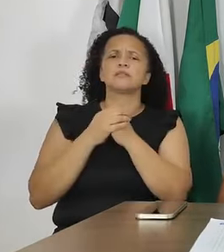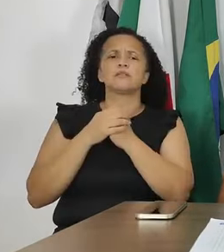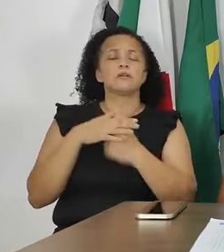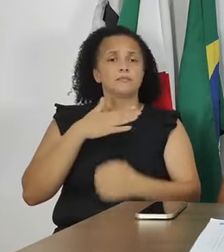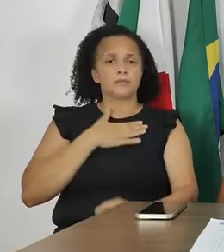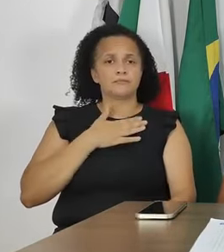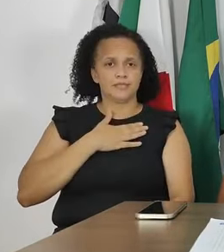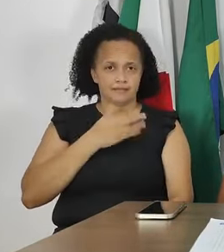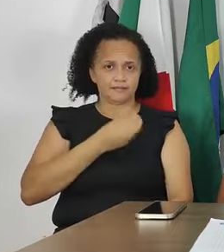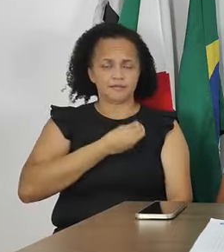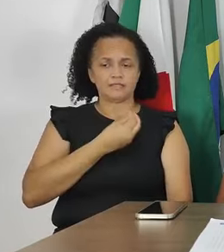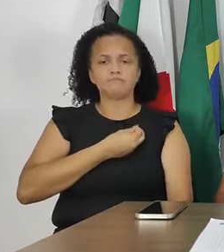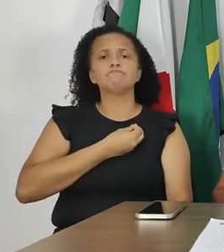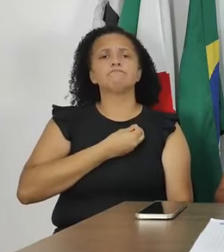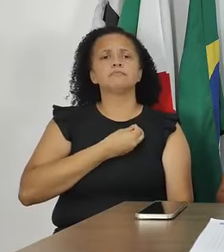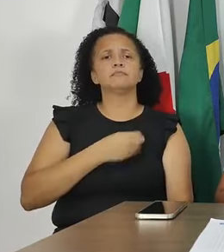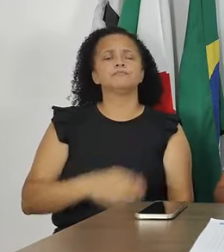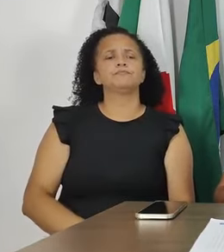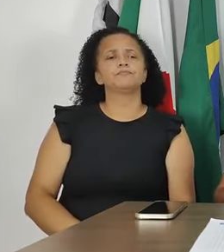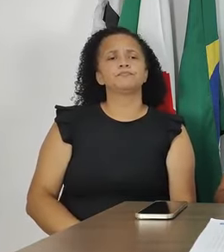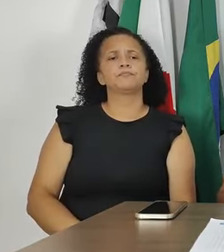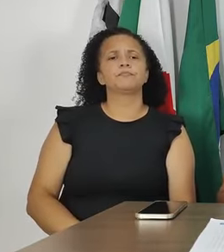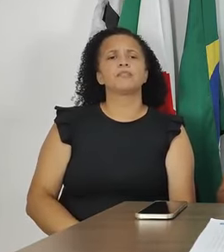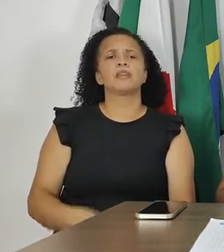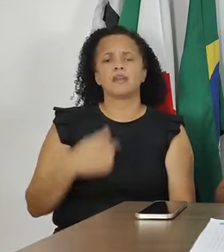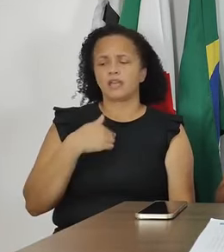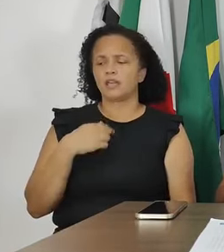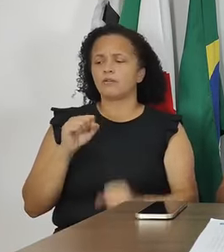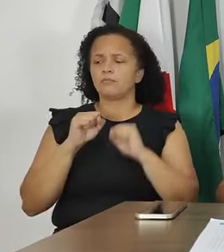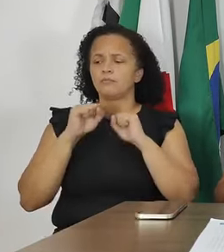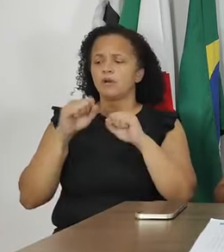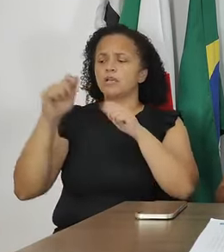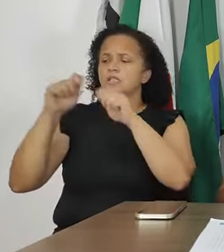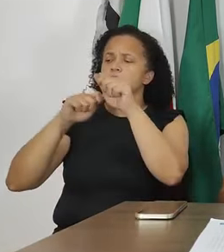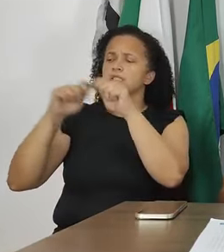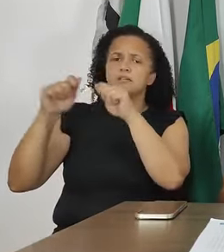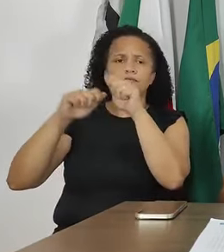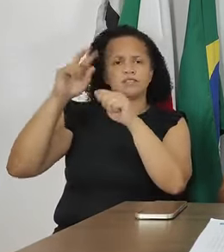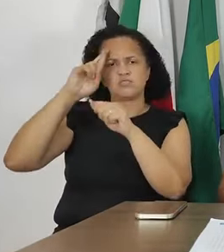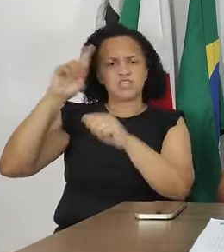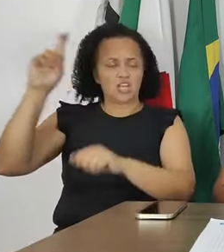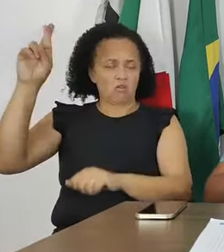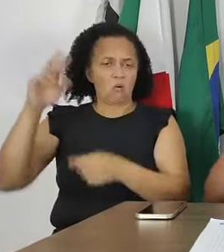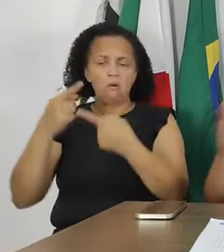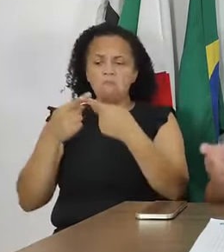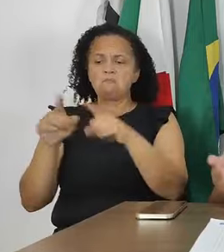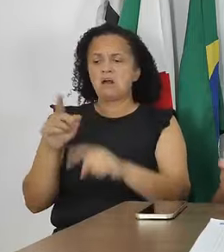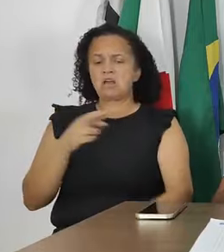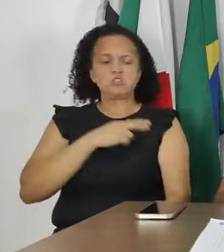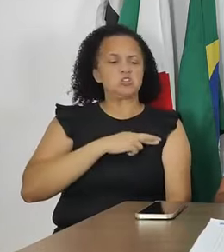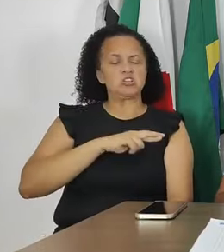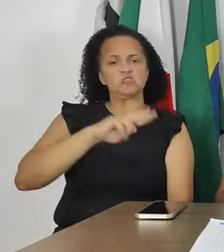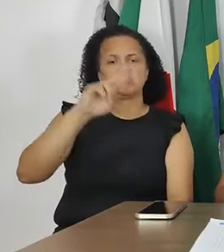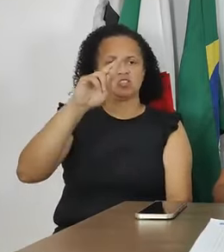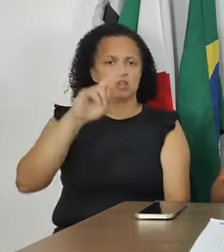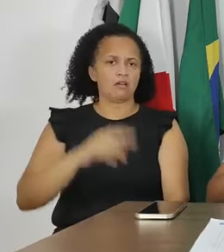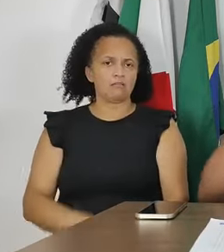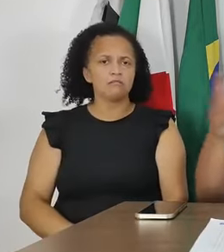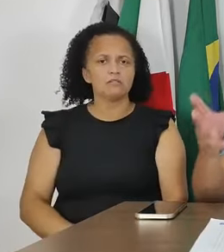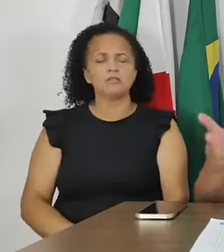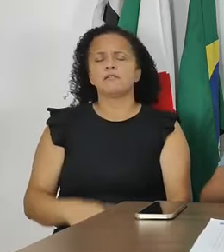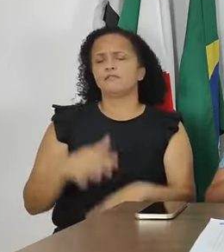minha vida. De repente estar servindo a Deus de uma forma religiosa, estar exercendo um cargo